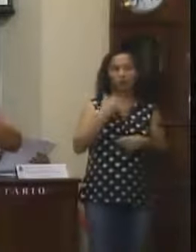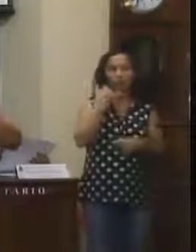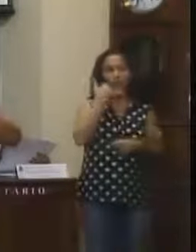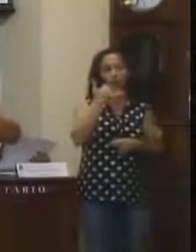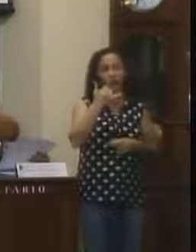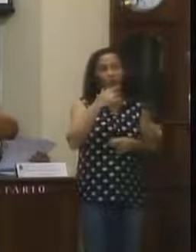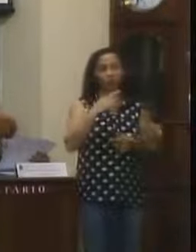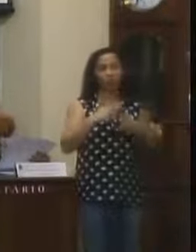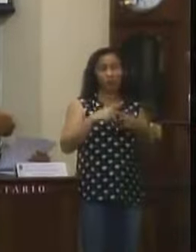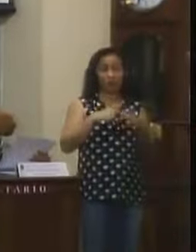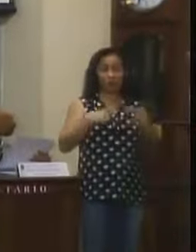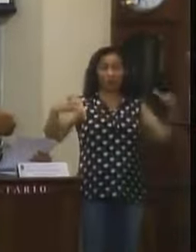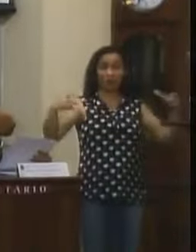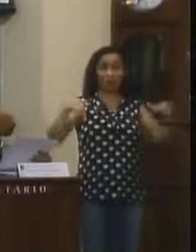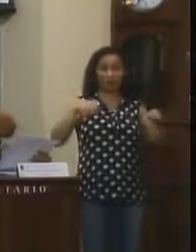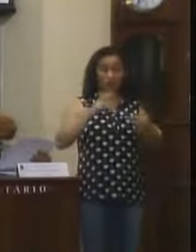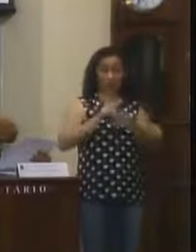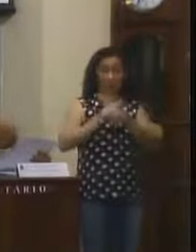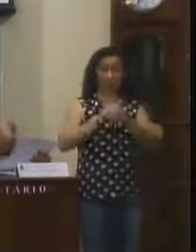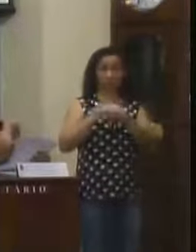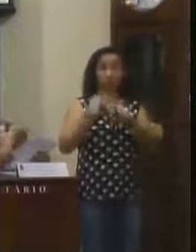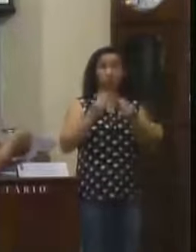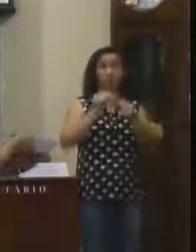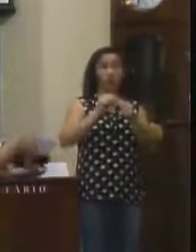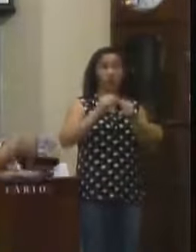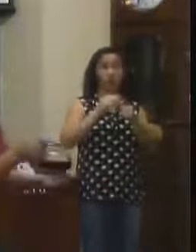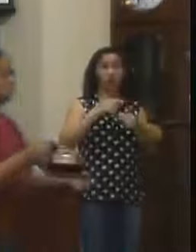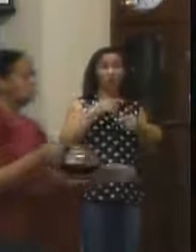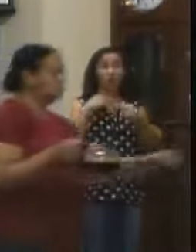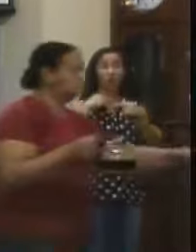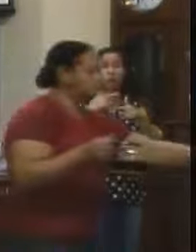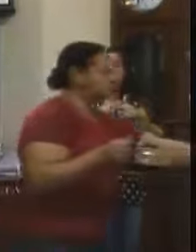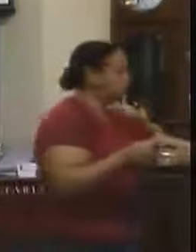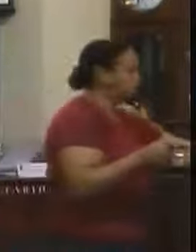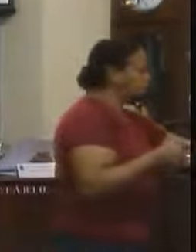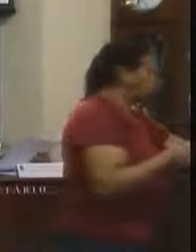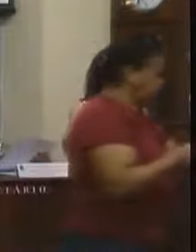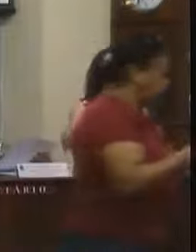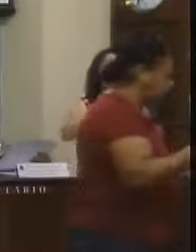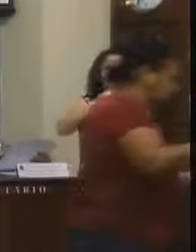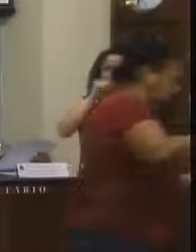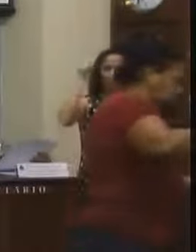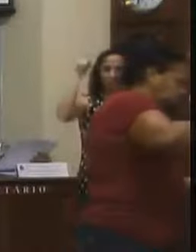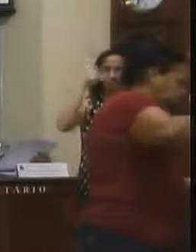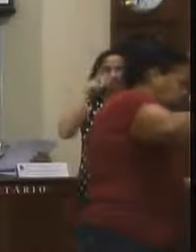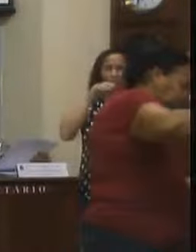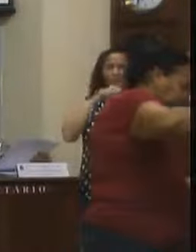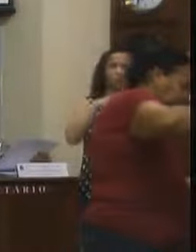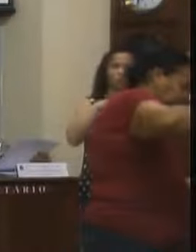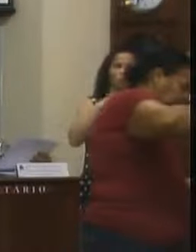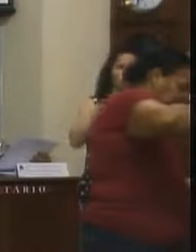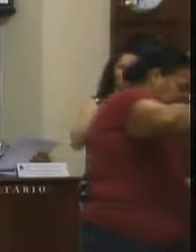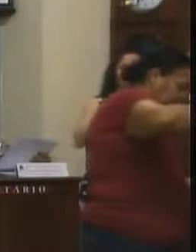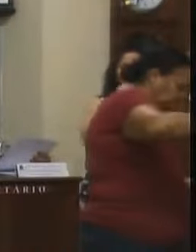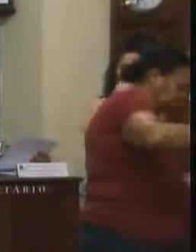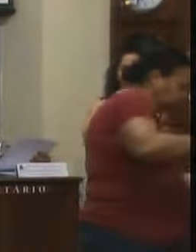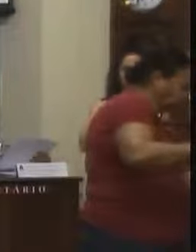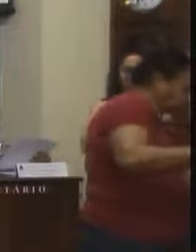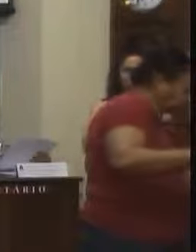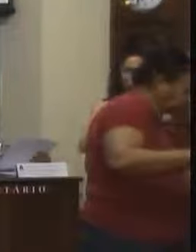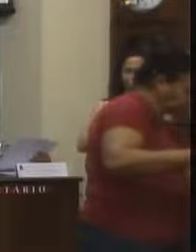extensão territorial do município, que possui uma enorme área rural, e 5 distritos distantes da sede que precisam comunicar.